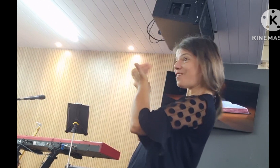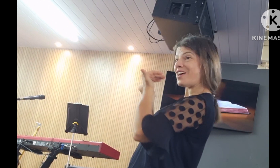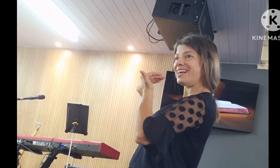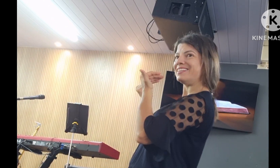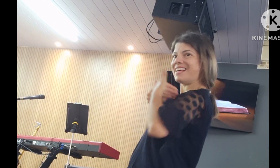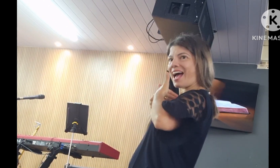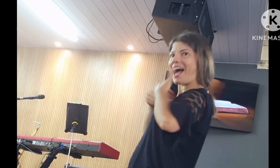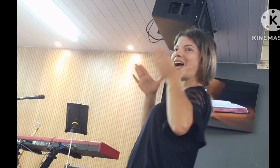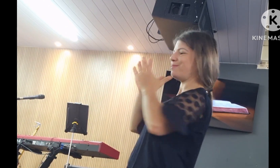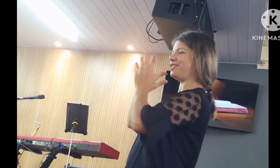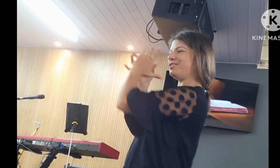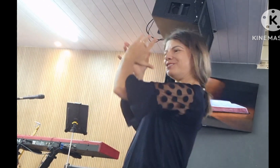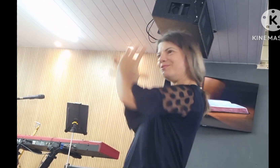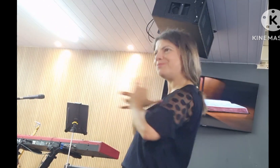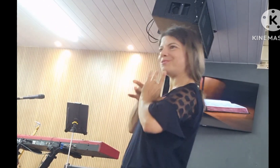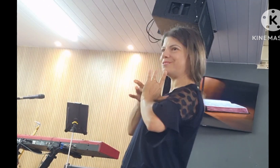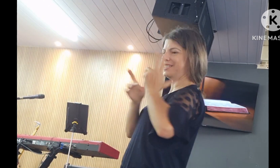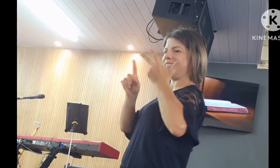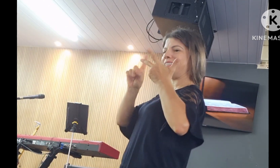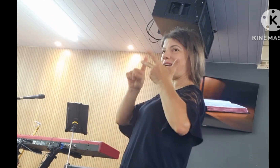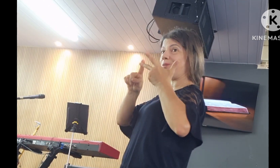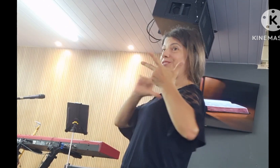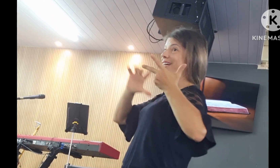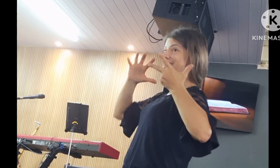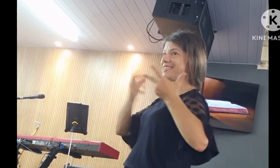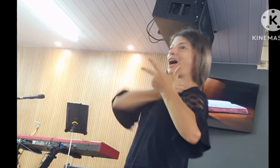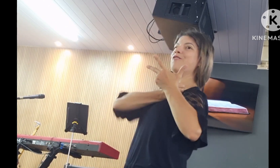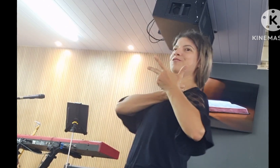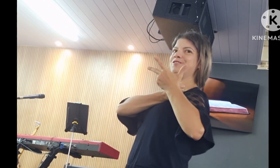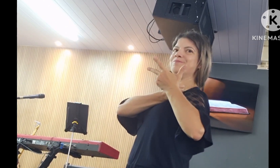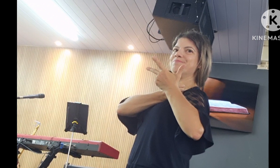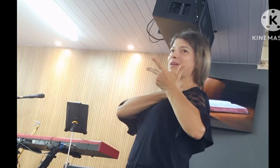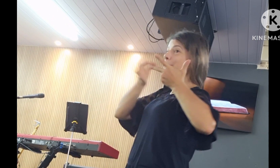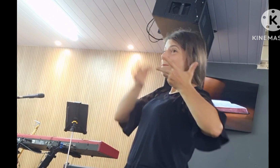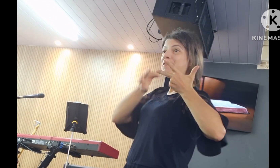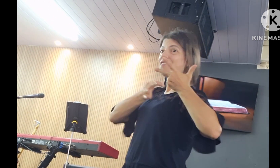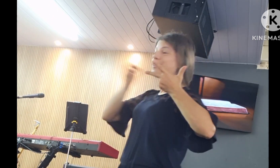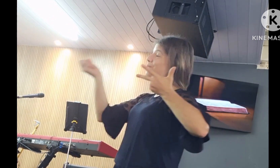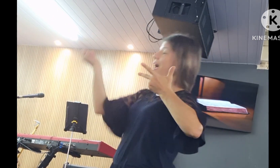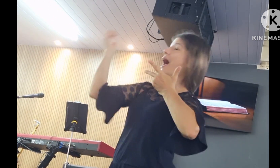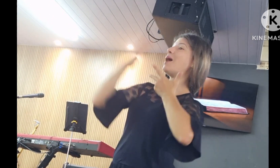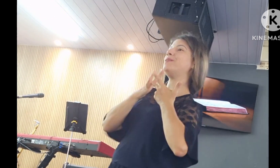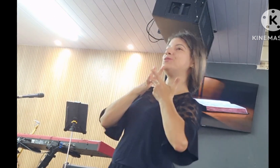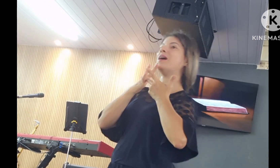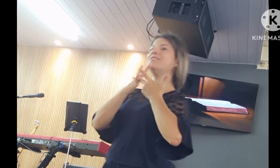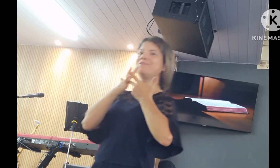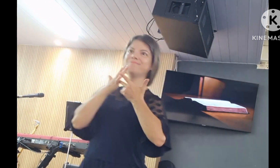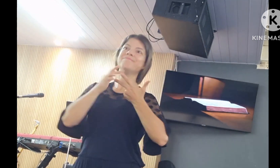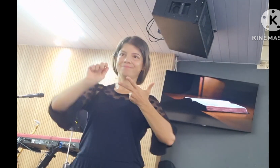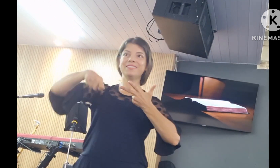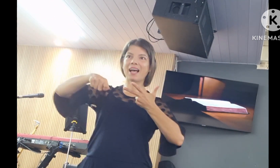se eu abrir o meu coração para Ele ser o centro, eu sou plenamente abençoado em todas as áreas.